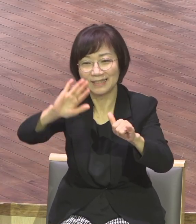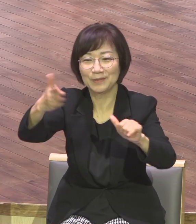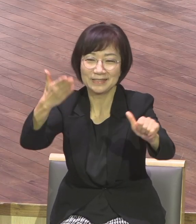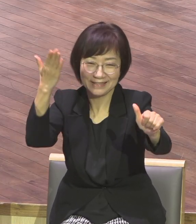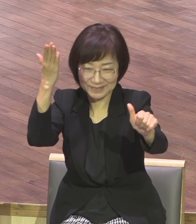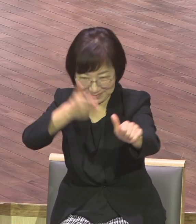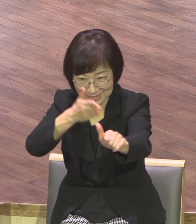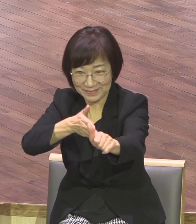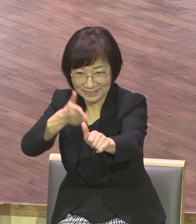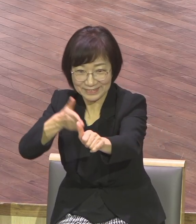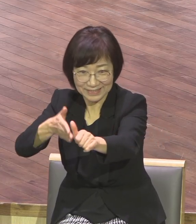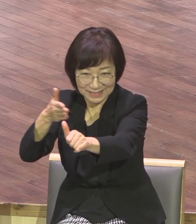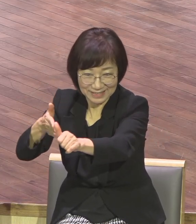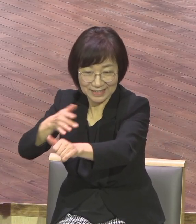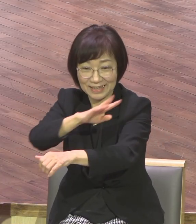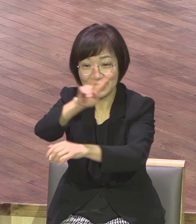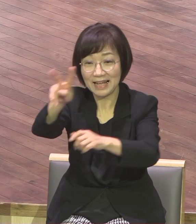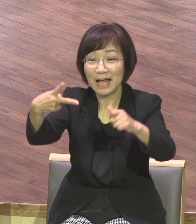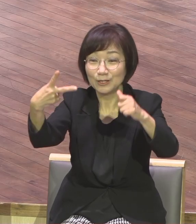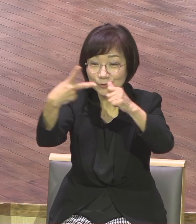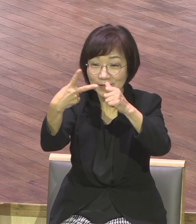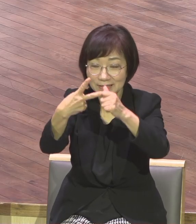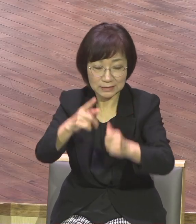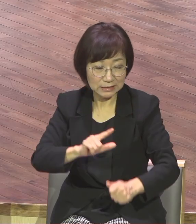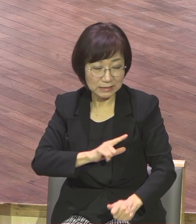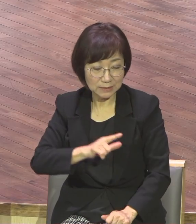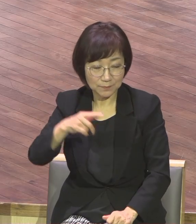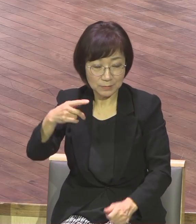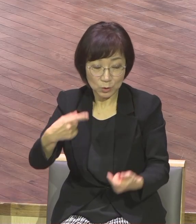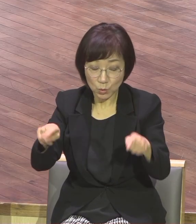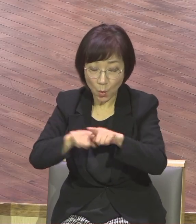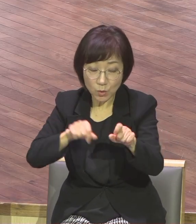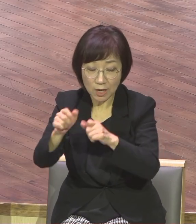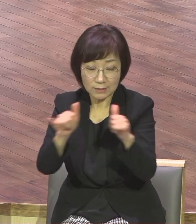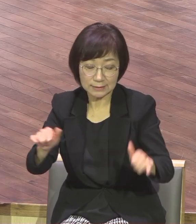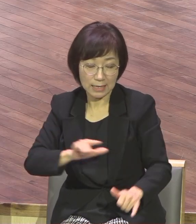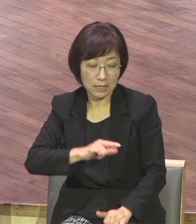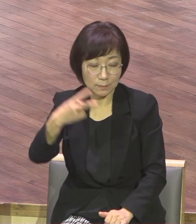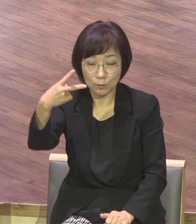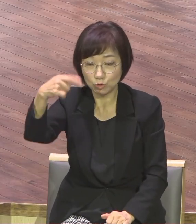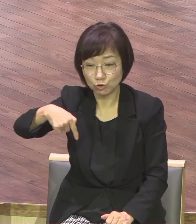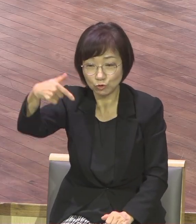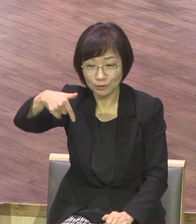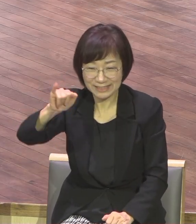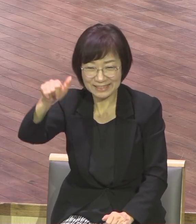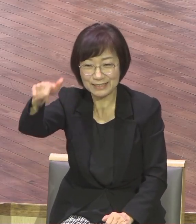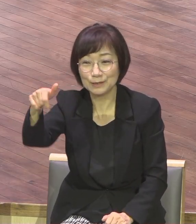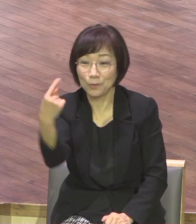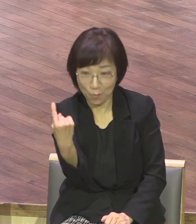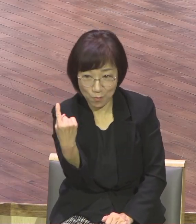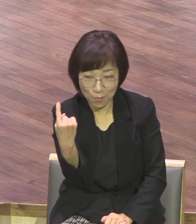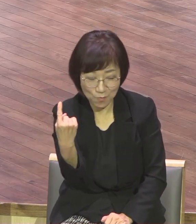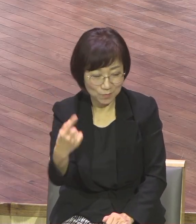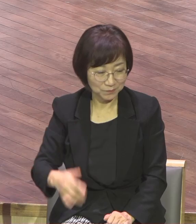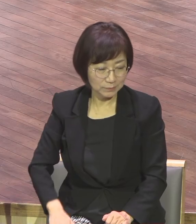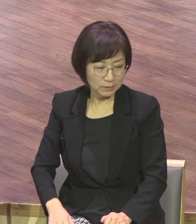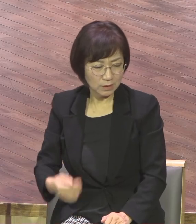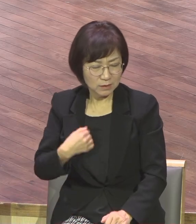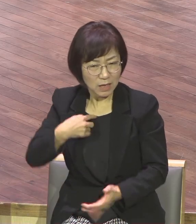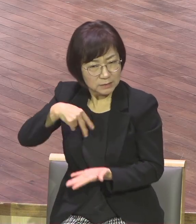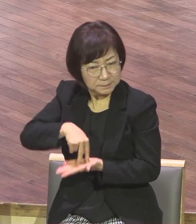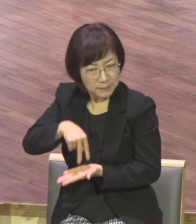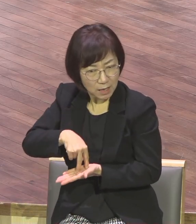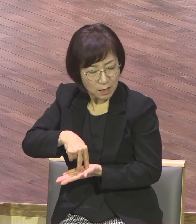축복합니다. 두 번째로 동력자 두기고입니다. 21절 봅니다. 나의 사정 곧 내가 무엇을